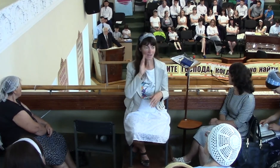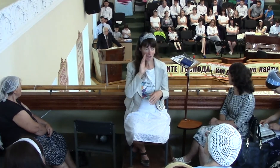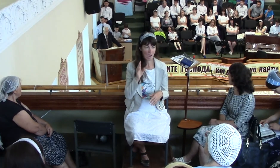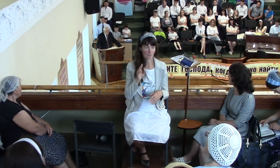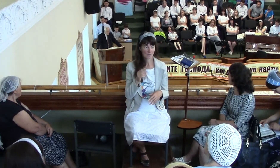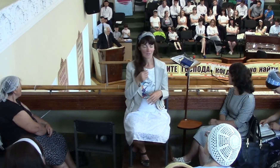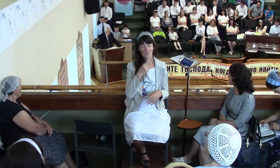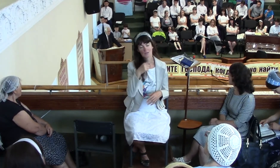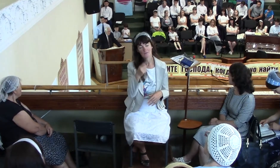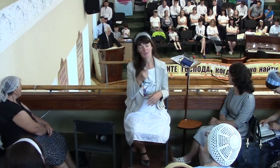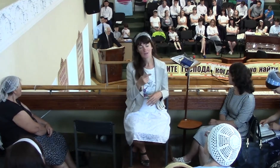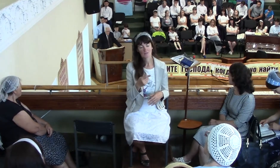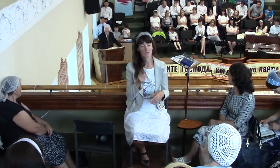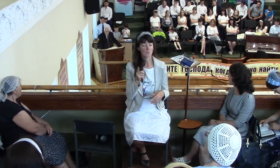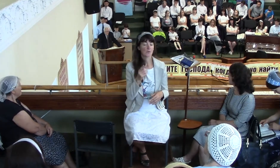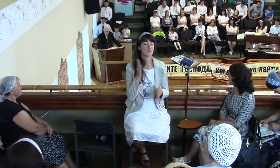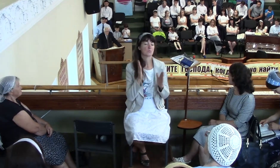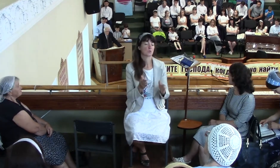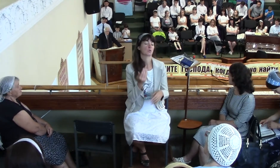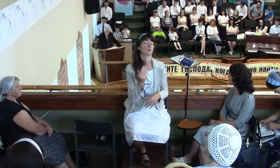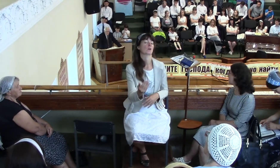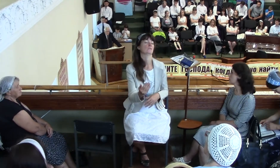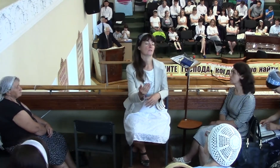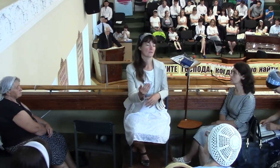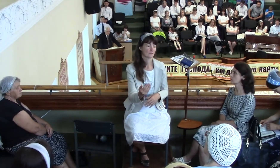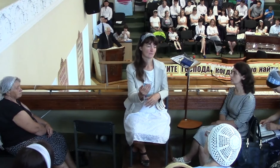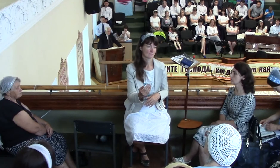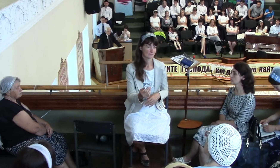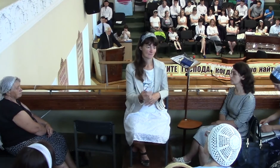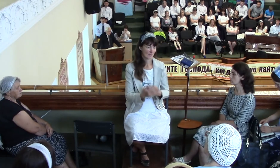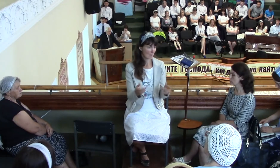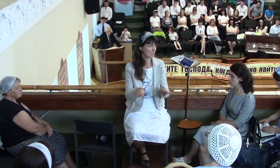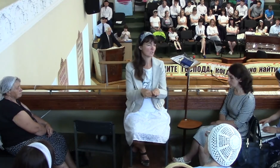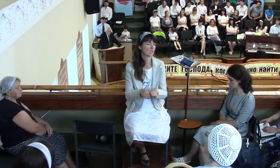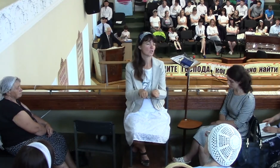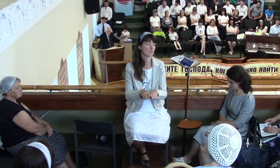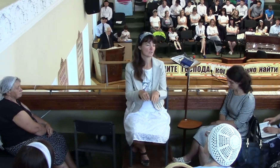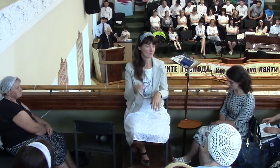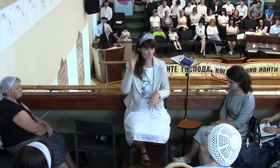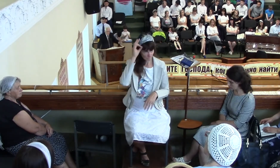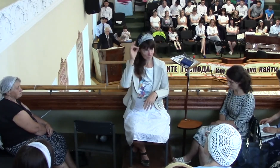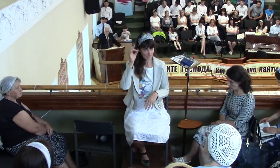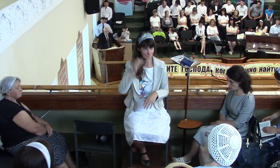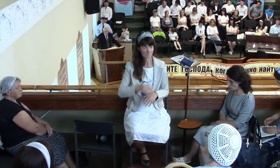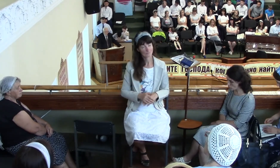хуже? А что только ты? Кто такой пресвитер у нас? Братья и сестры,